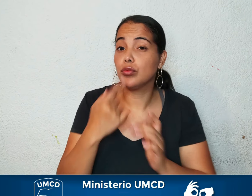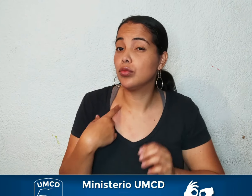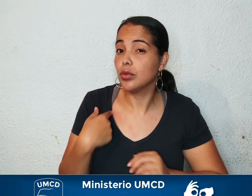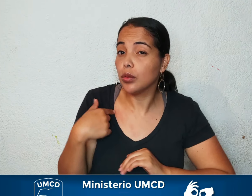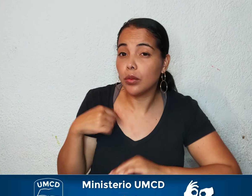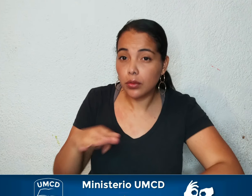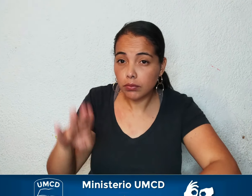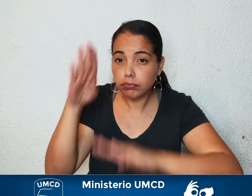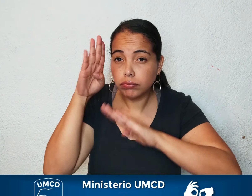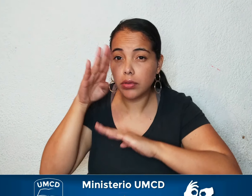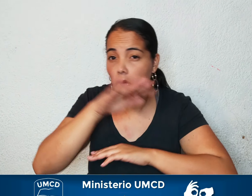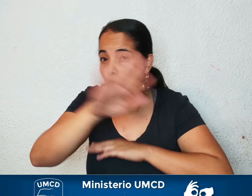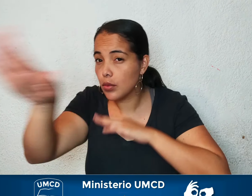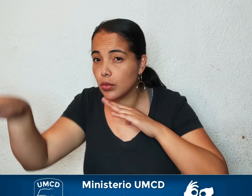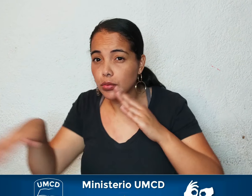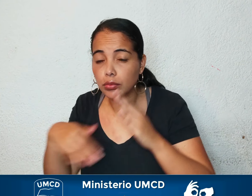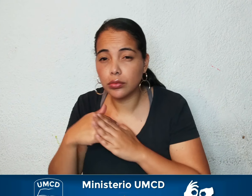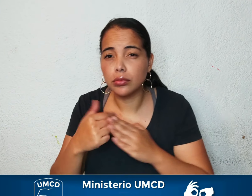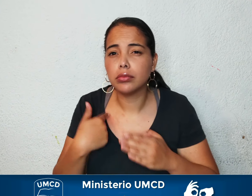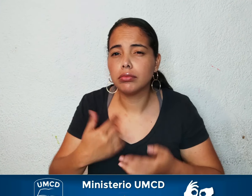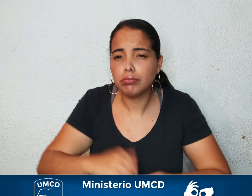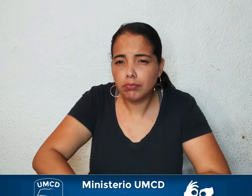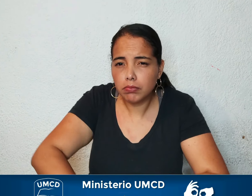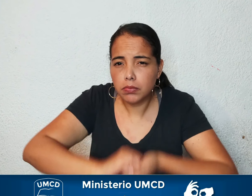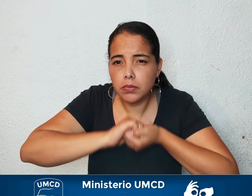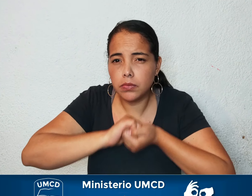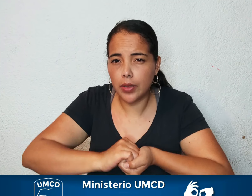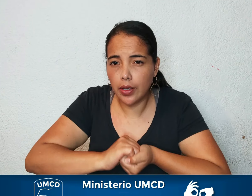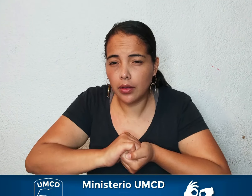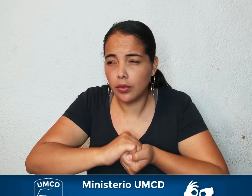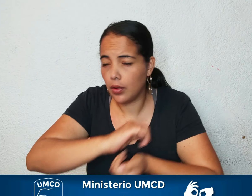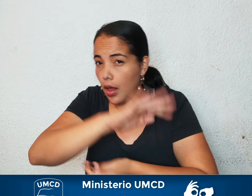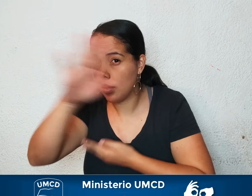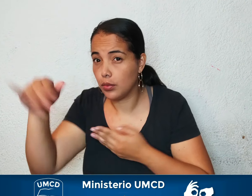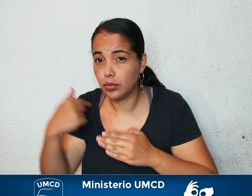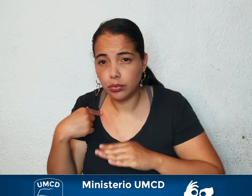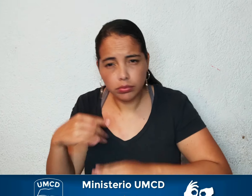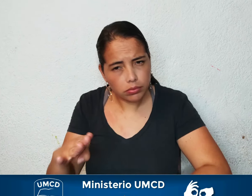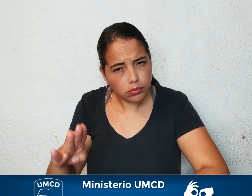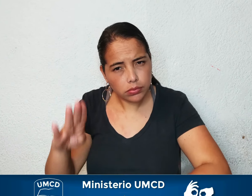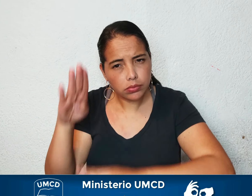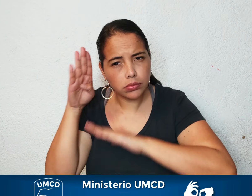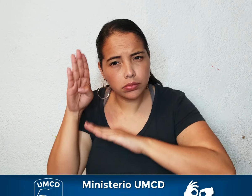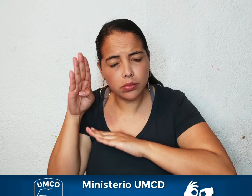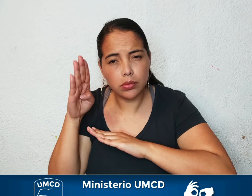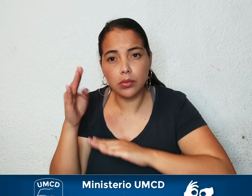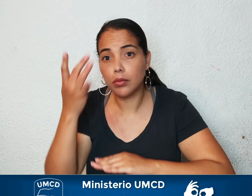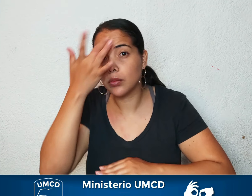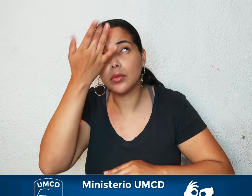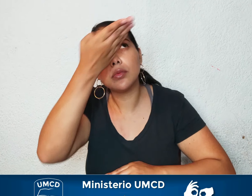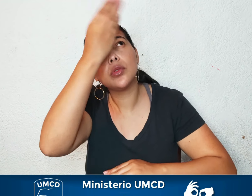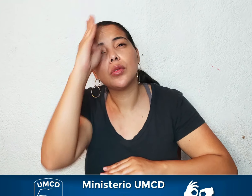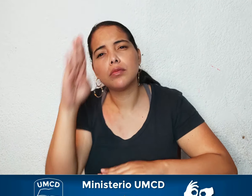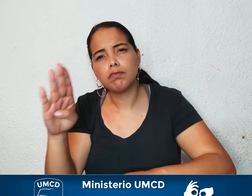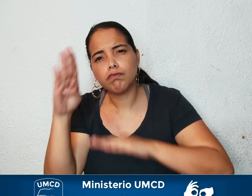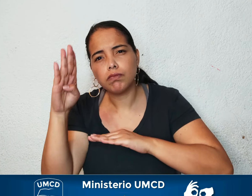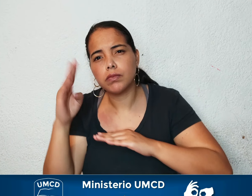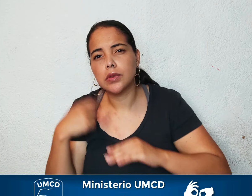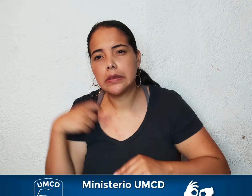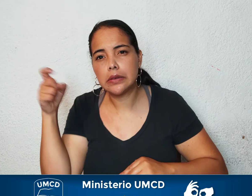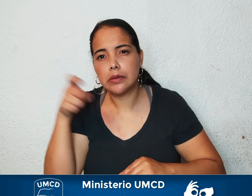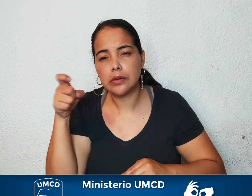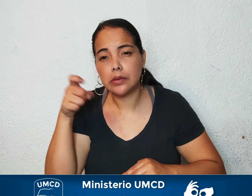hablando de su pacto. Pero en este caso era un pacto unilateral en el que el compromiso venía únicamente de parte de